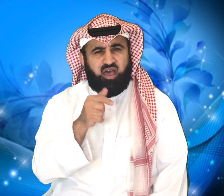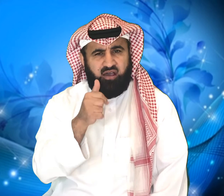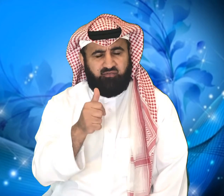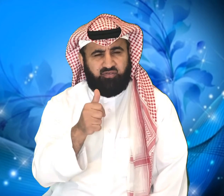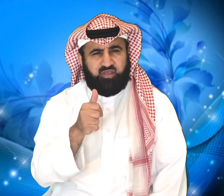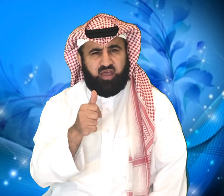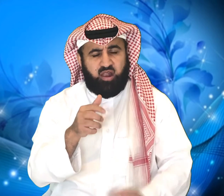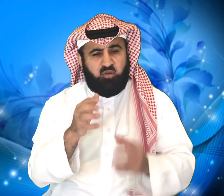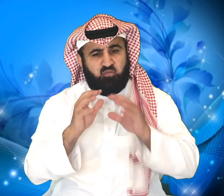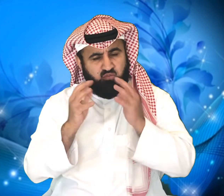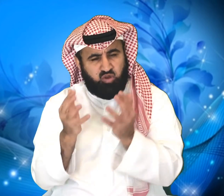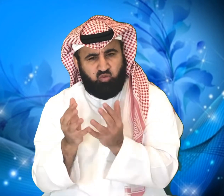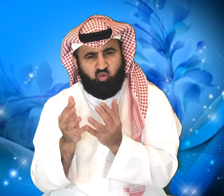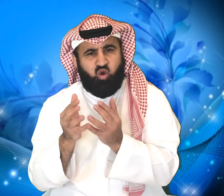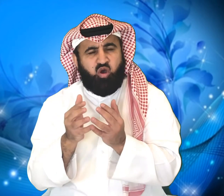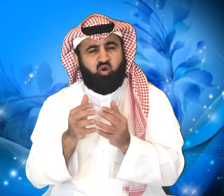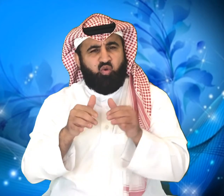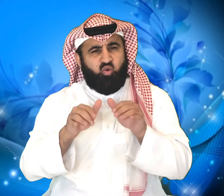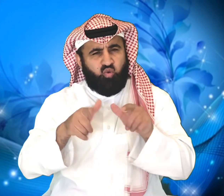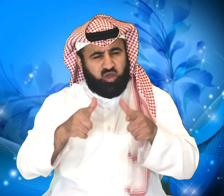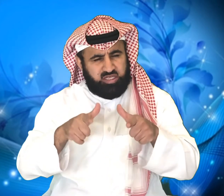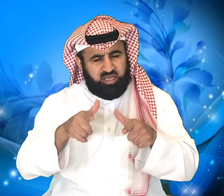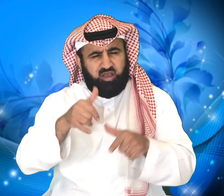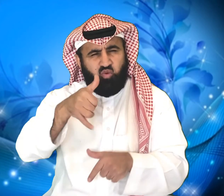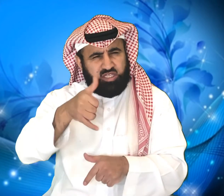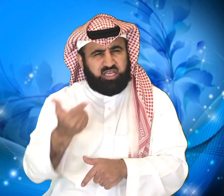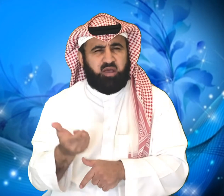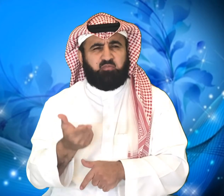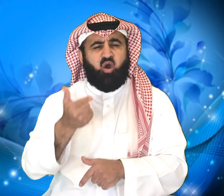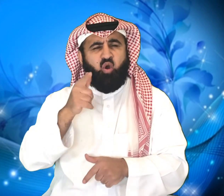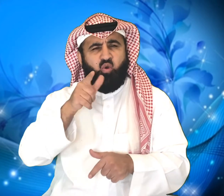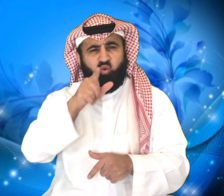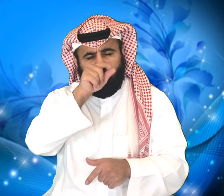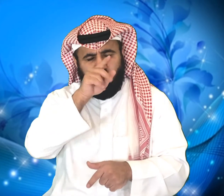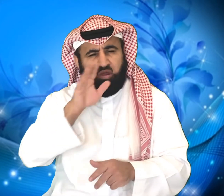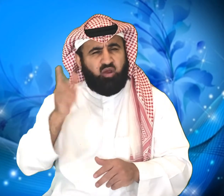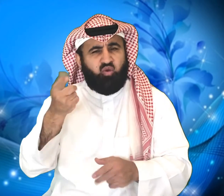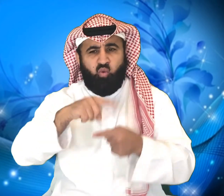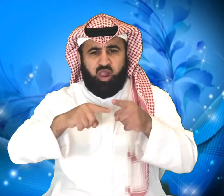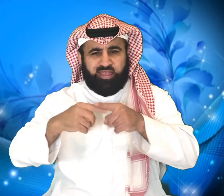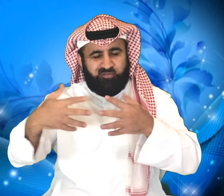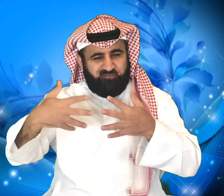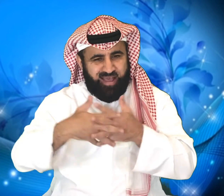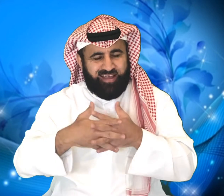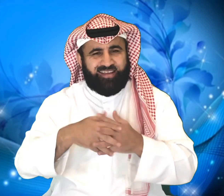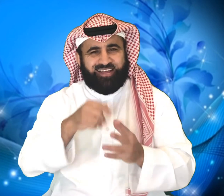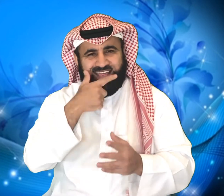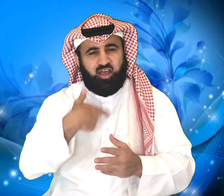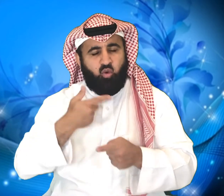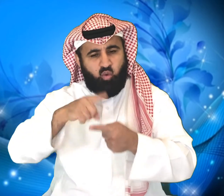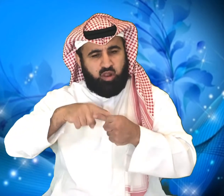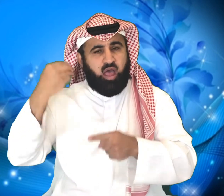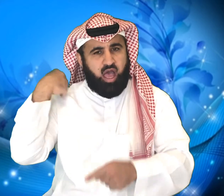وحينئذ فهذه المجموعات تحقق هذا التواصل بين الأرحام ويدخل ذلك في صلة